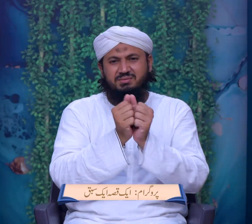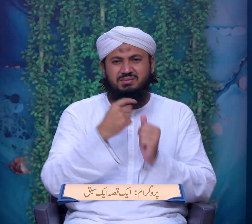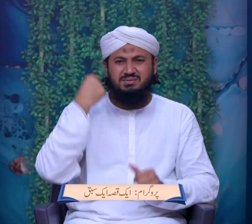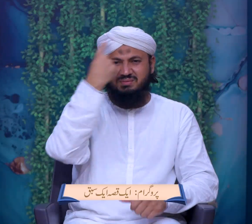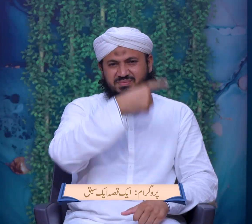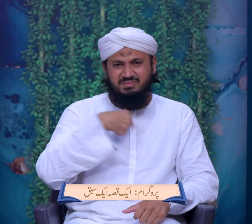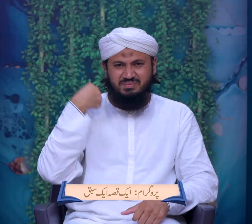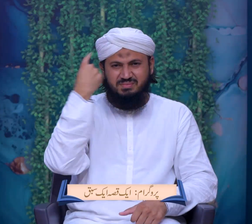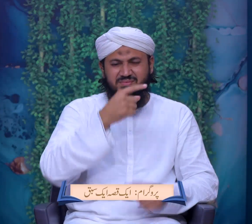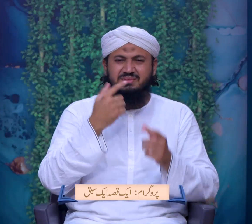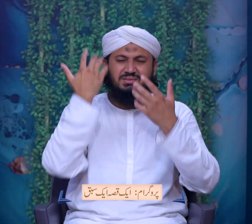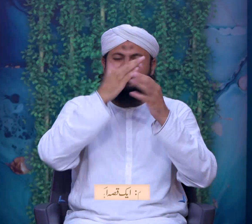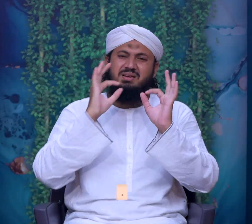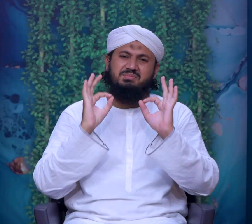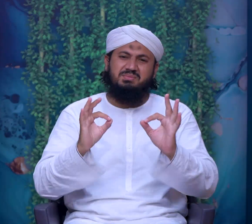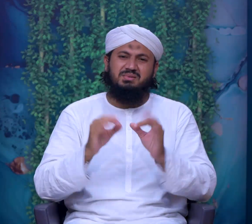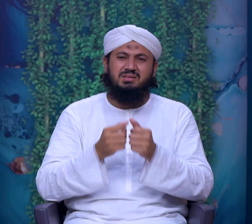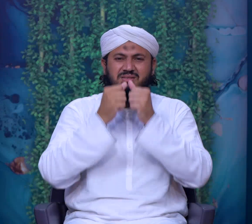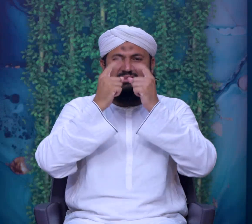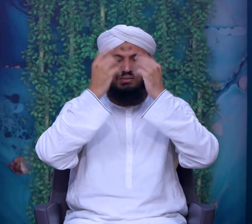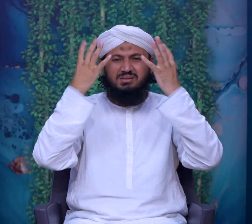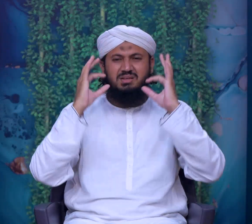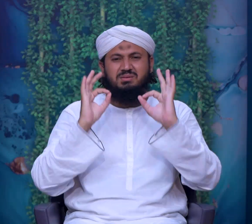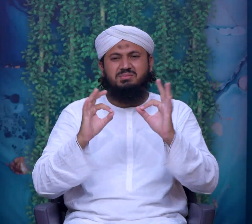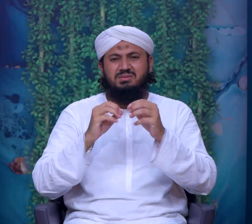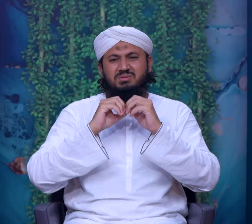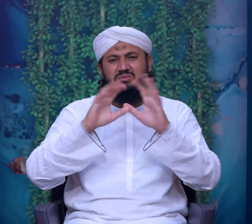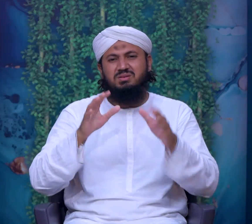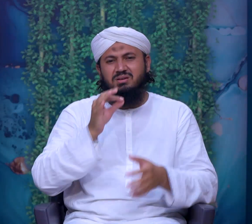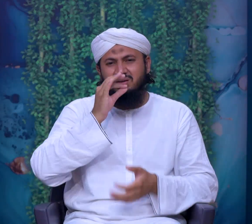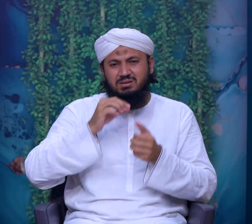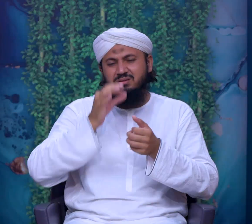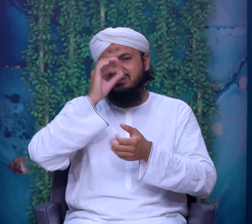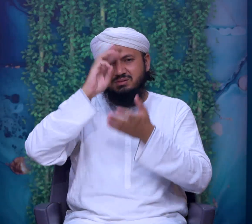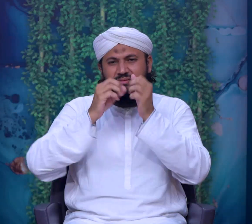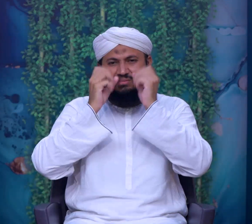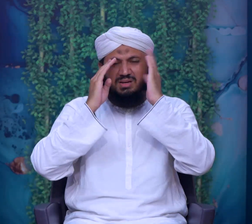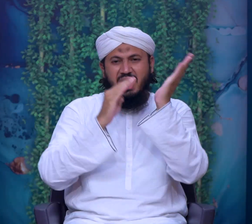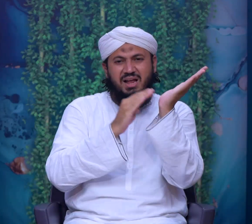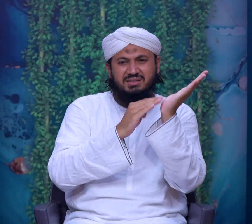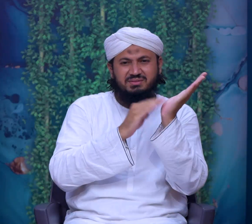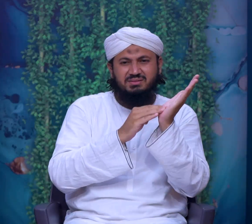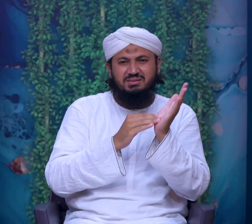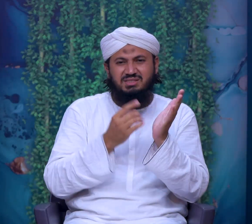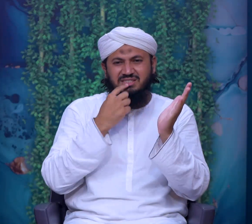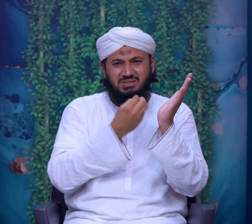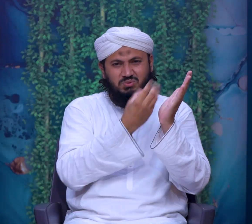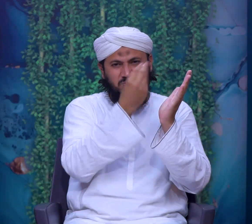کا چہرہ تر و تازہ اور نورانی رہا کرتا تھا۔ حضرت ابو سنان عبدی رضی اللہ عنہ کے چہرے پر پیارے آقا صلی